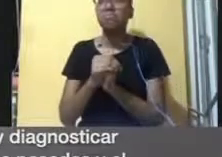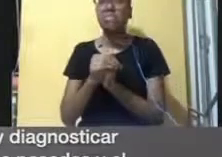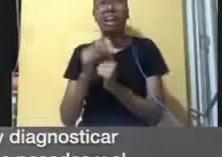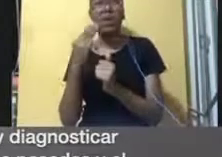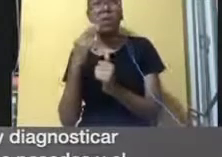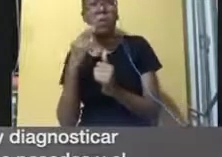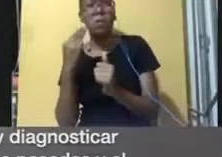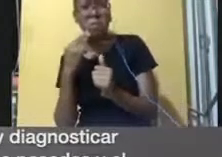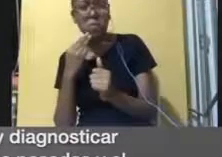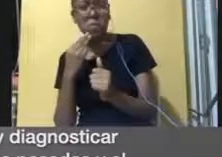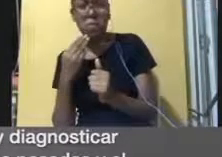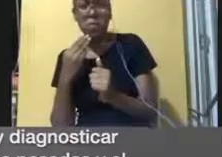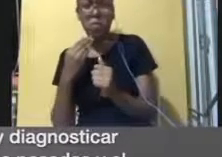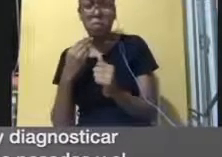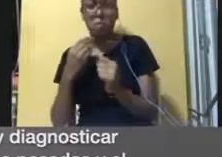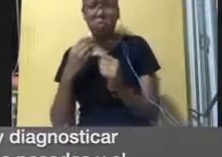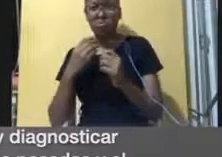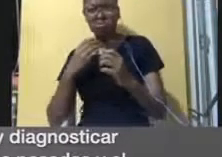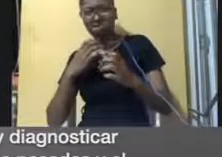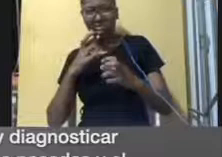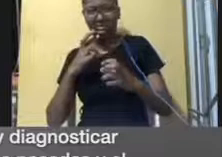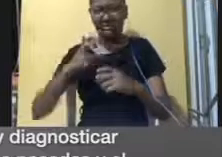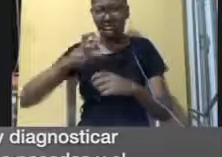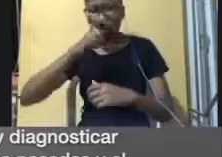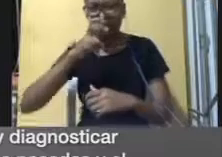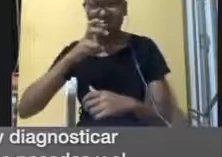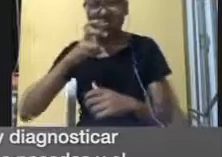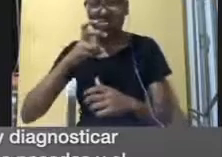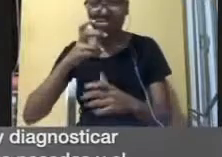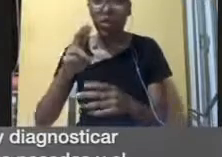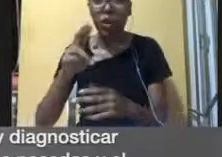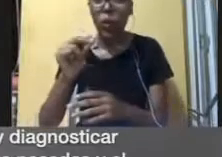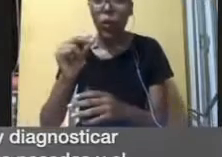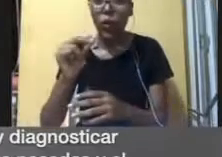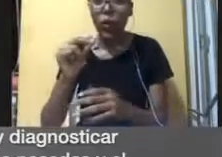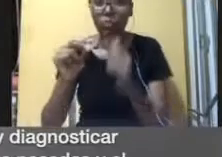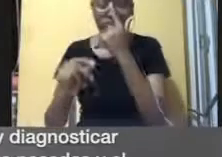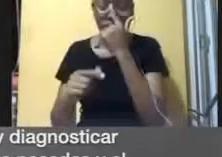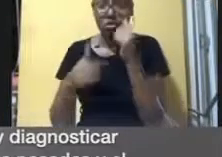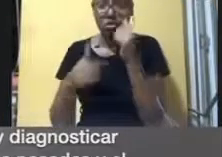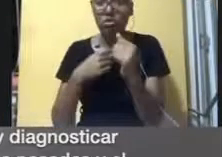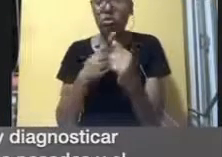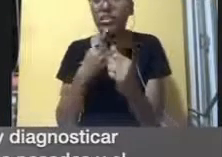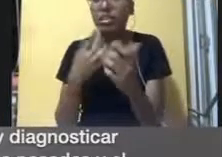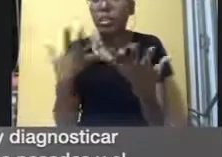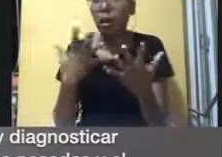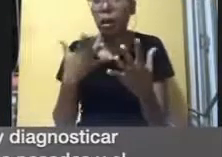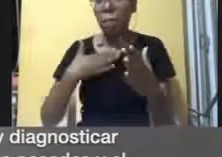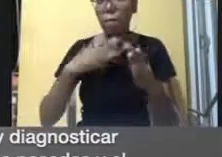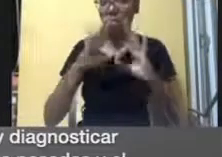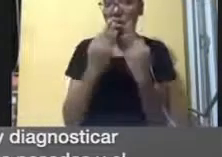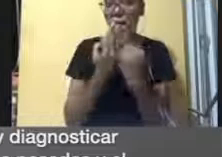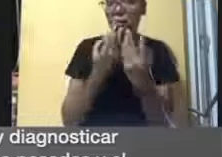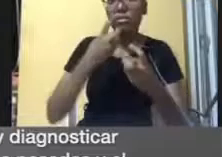Bueno, es que son más expresivos. Yo estaba hablando de problemas en mi casa por el virus,